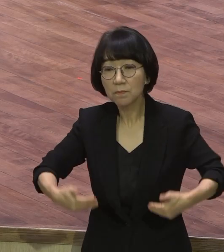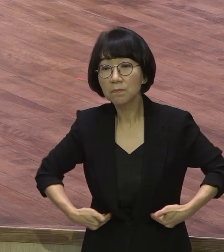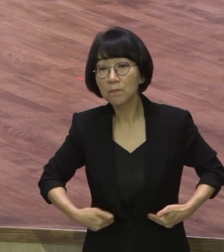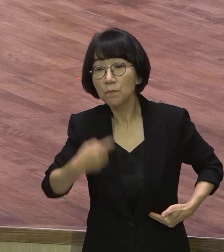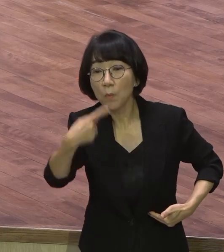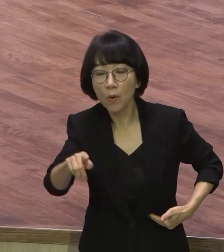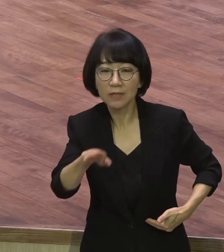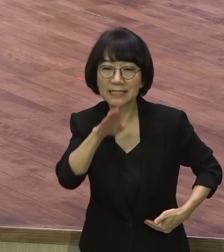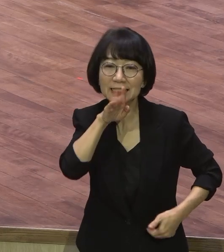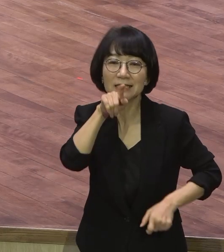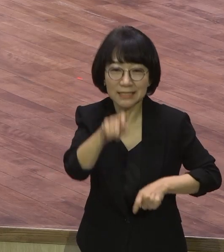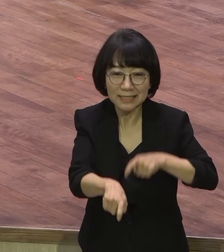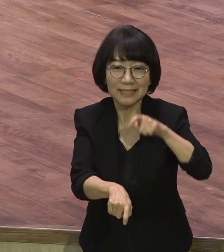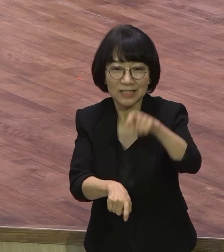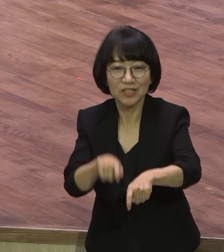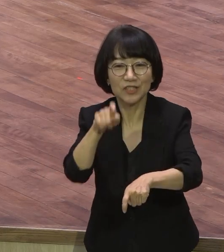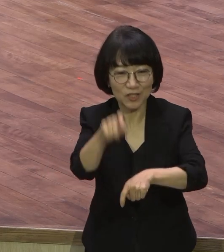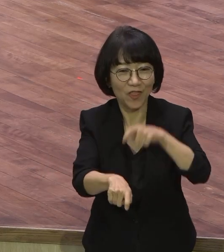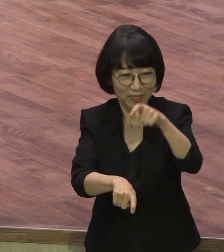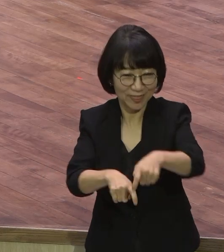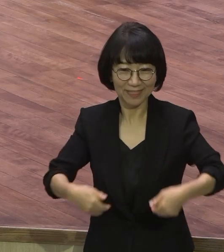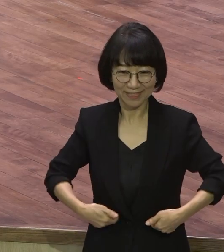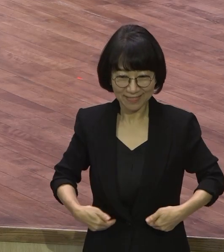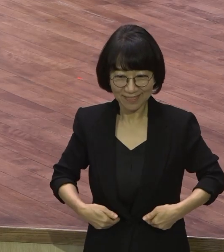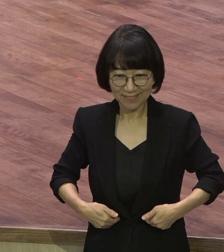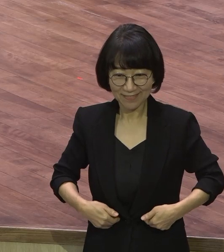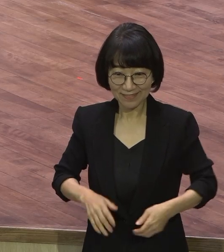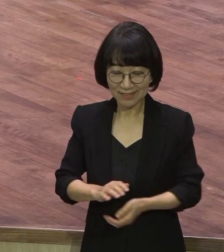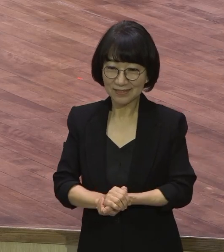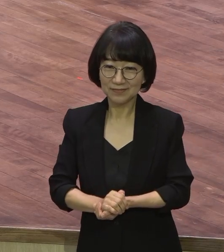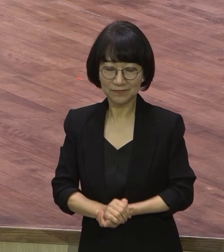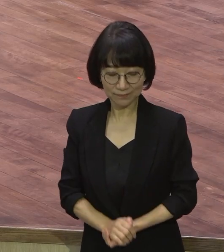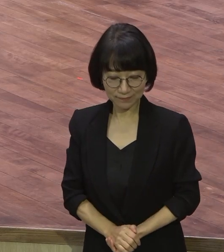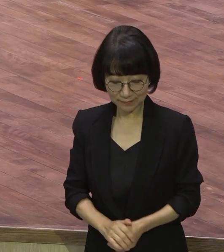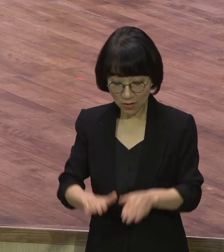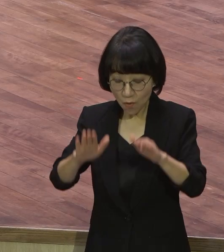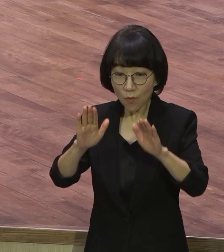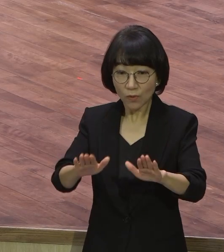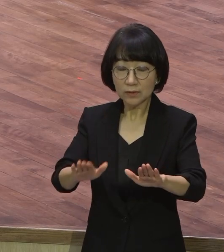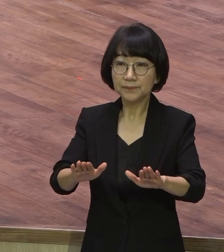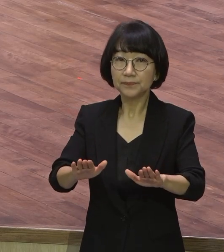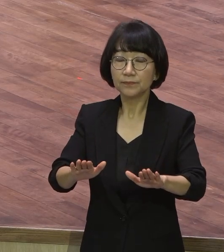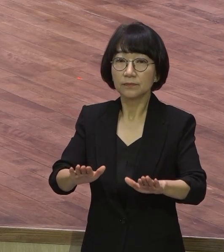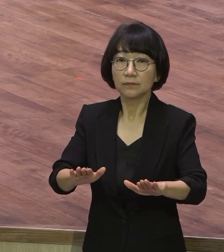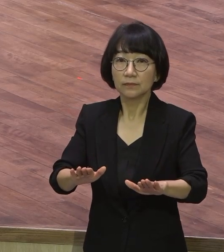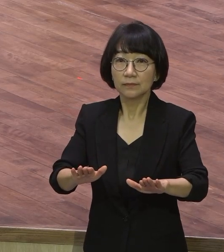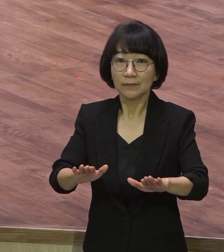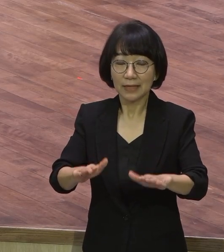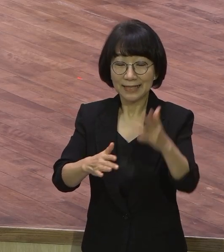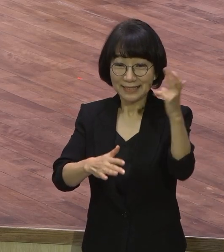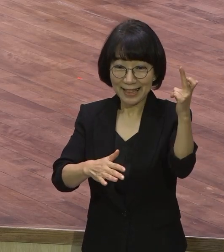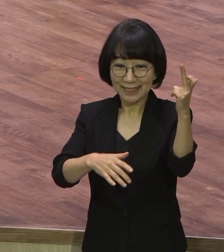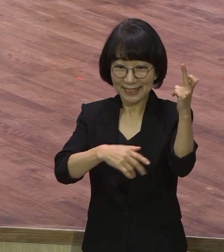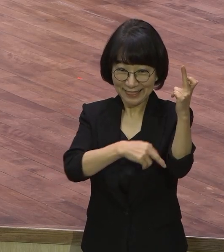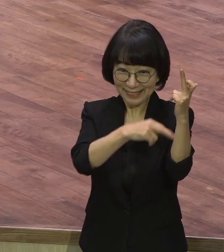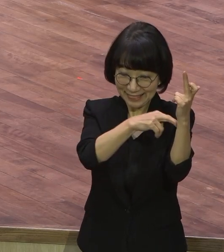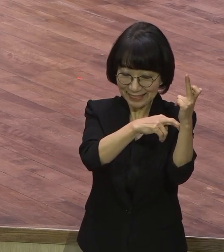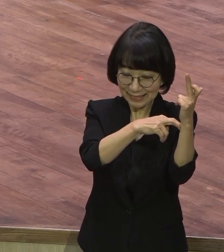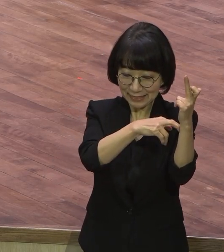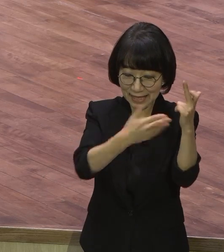영향력을 입히게 돼요. 응답을 받게 돼요. 오늘 본문부터 산상수원의